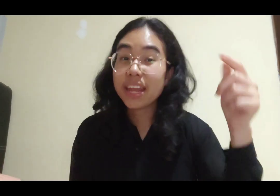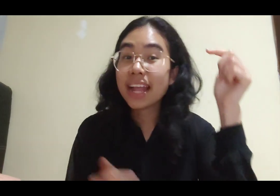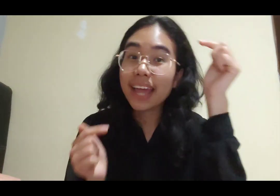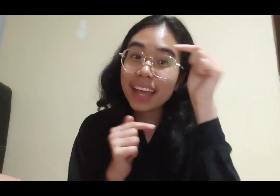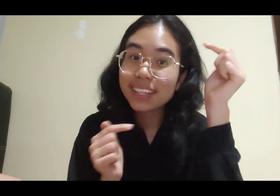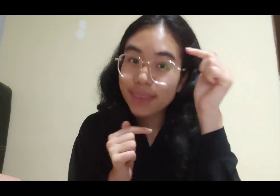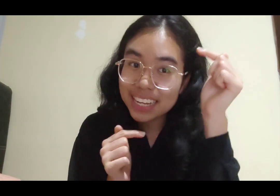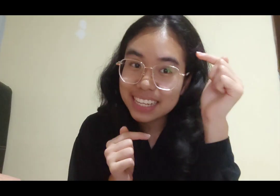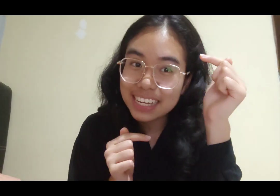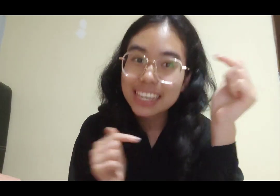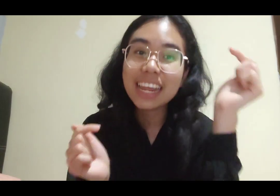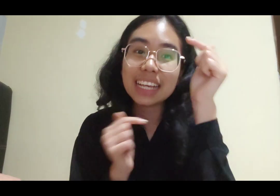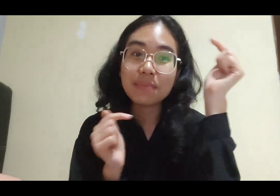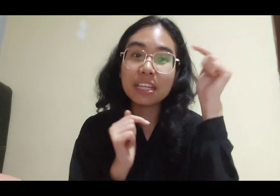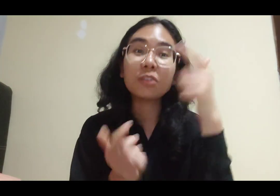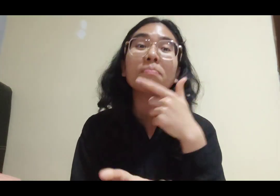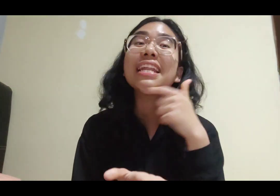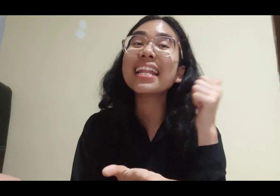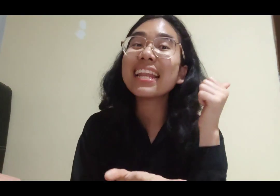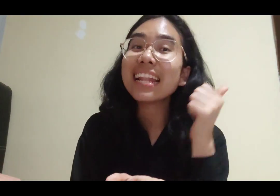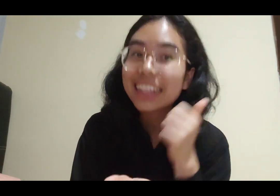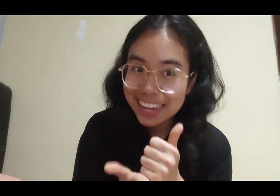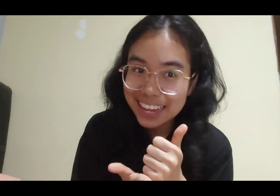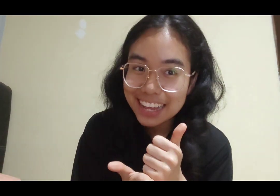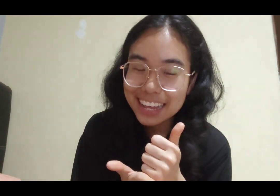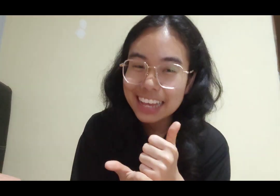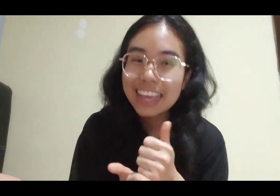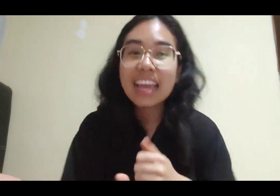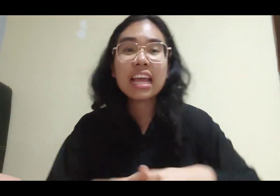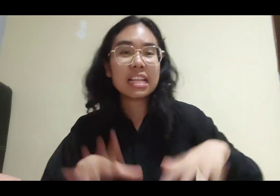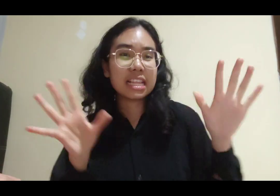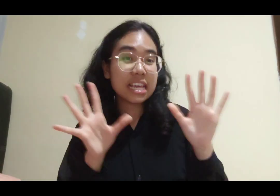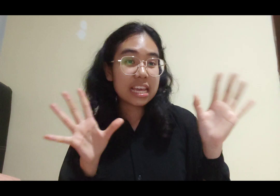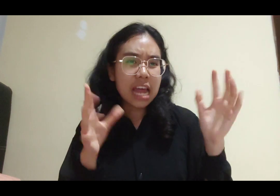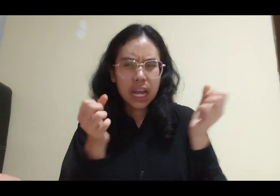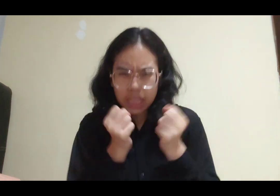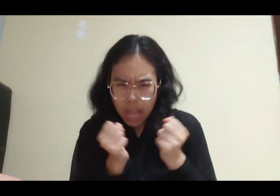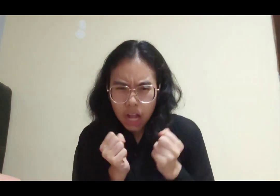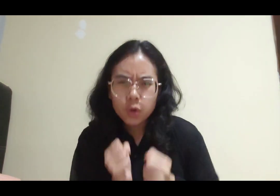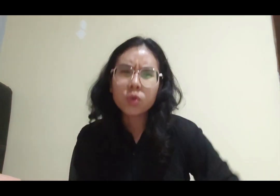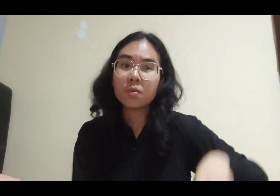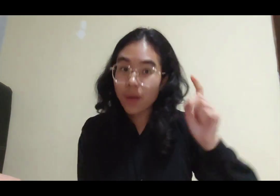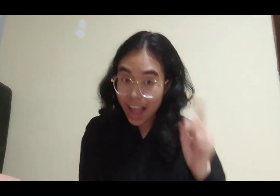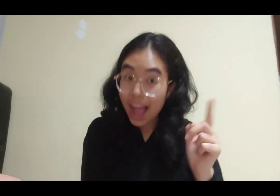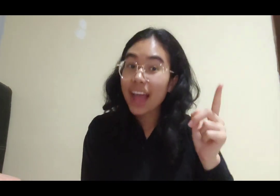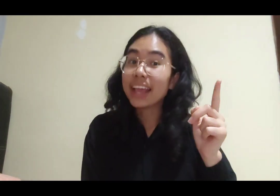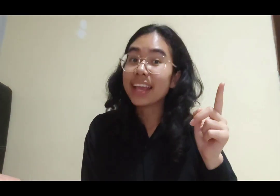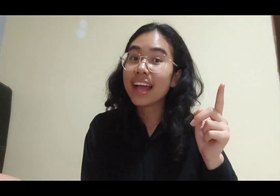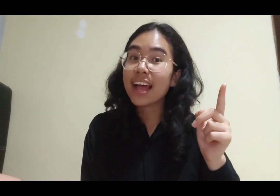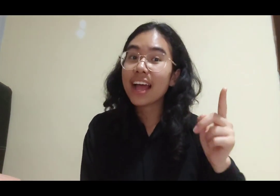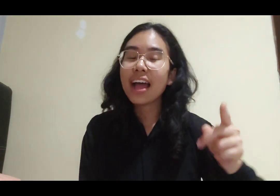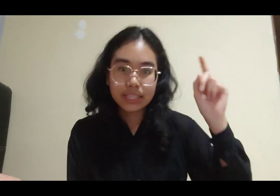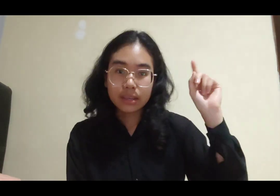bedanya ekspresi. Jadi ekspresi itu penting. Tidak takut bahaya,